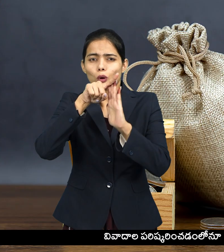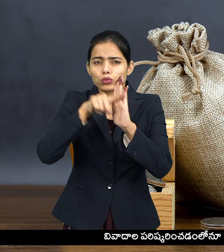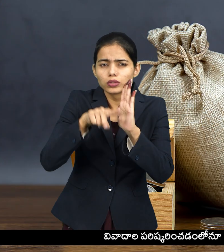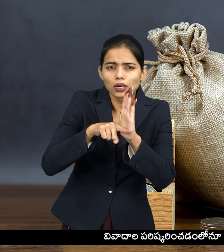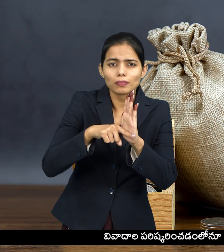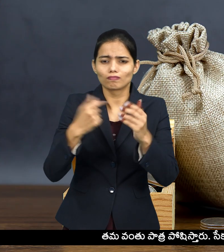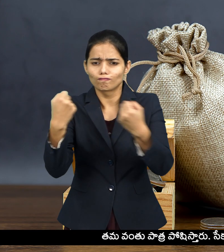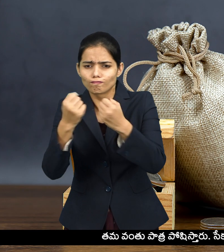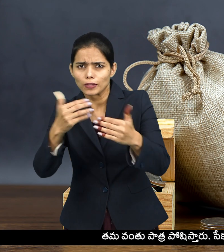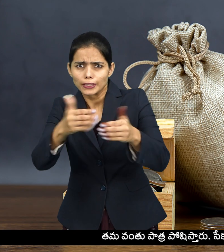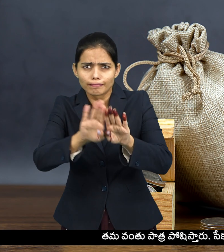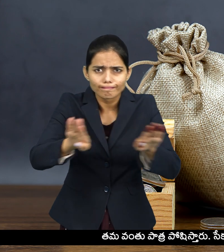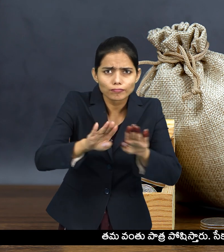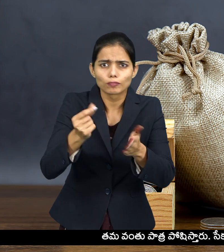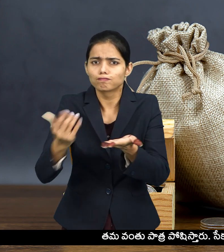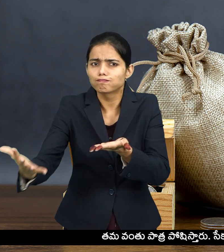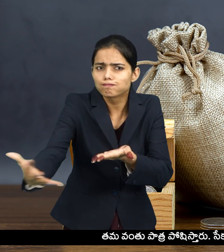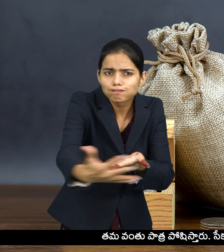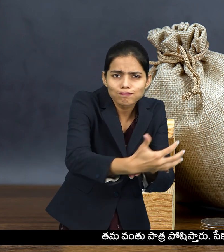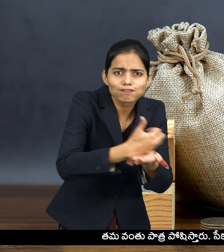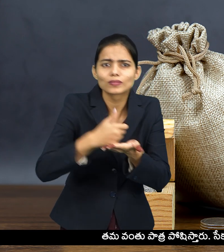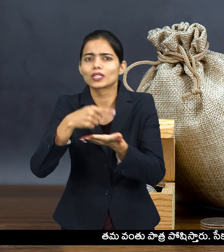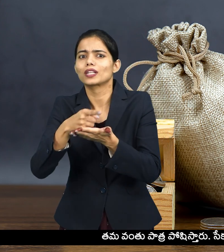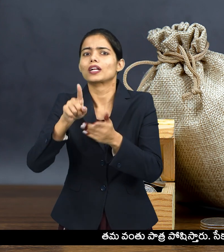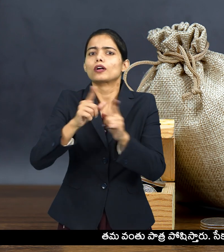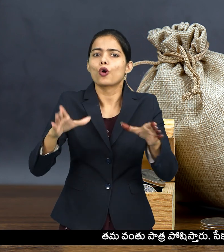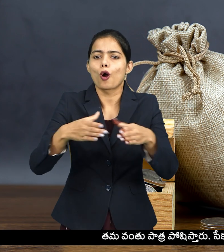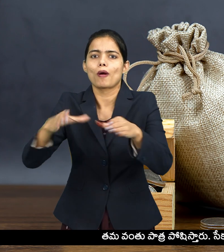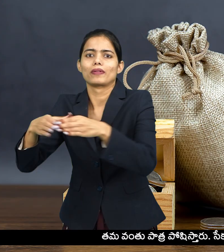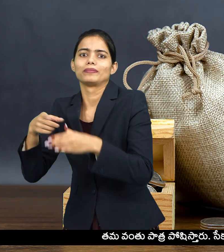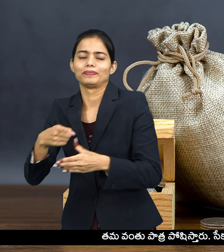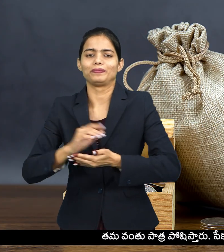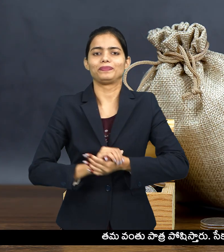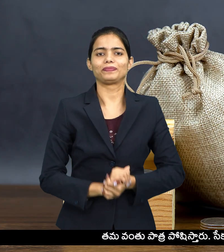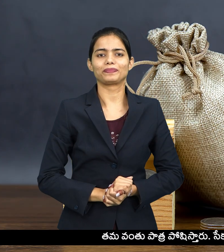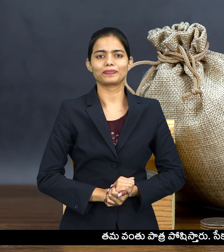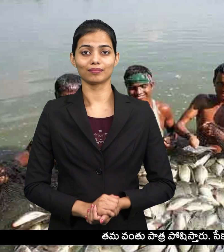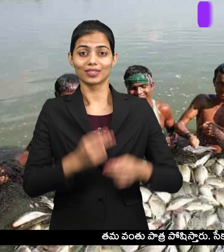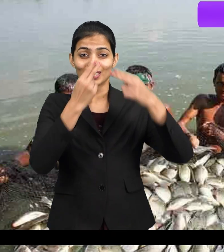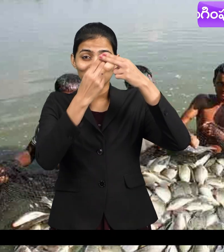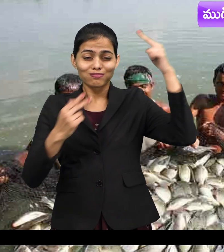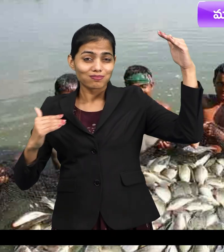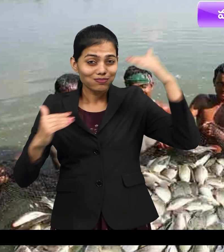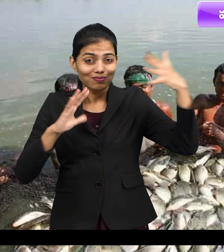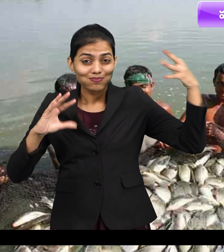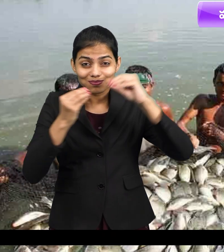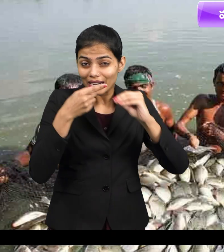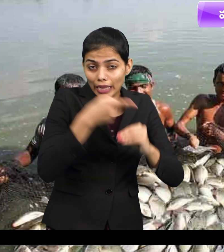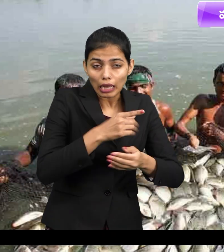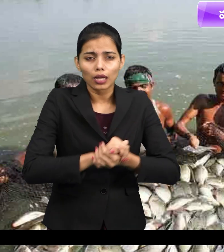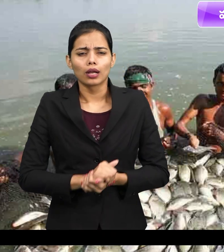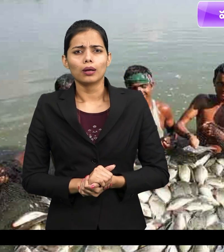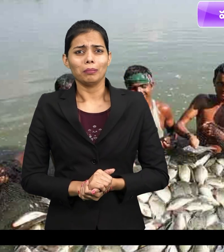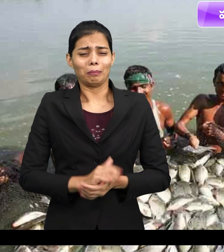జరిమానాలు విధించటంలోనూ తమ వంతు పాత్ర పోషిస్తారు. సేకరించిన డబ్బు ఉమ్మడి నిధిలోకి వెళ్తుంది. ముగింపు.